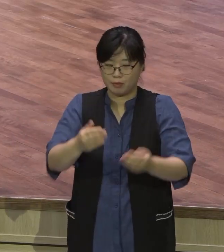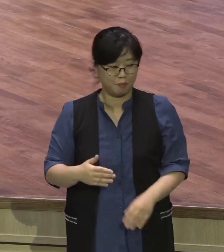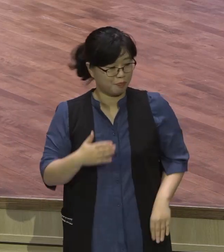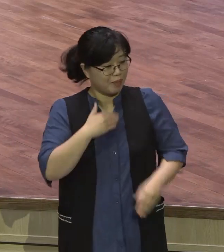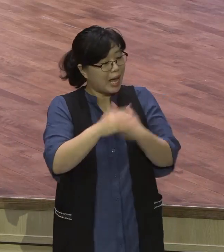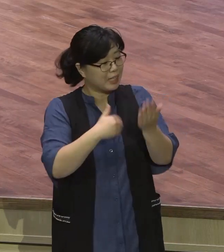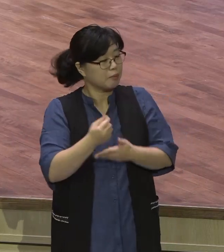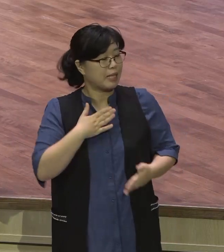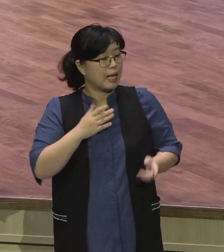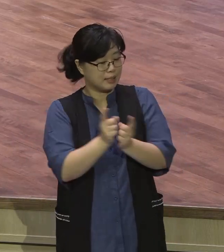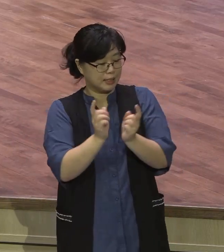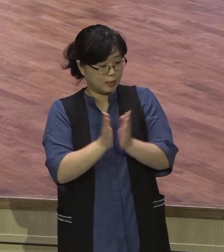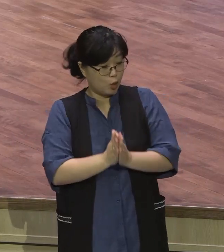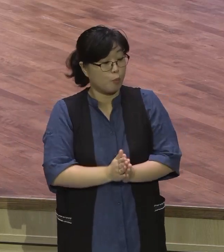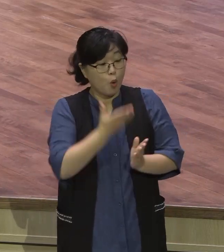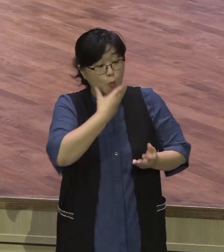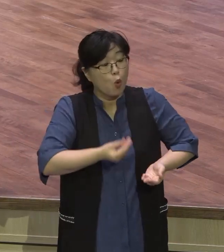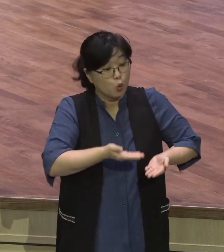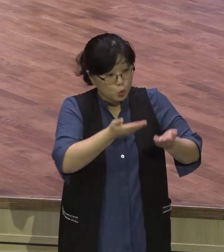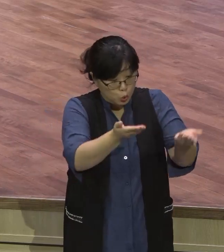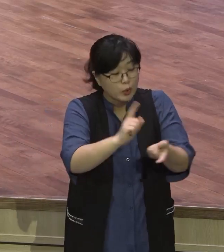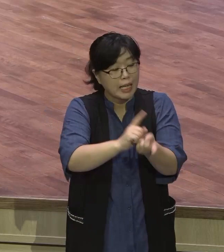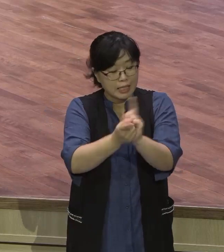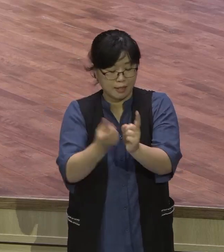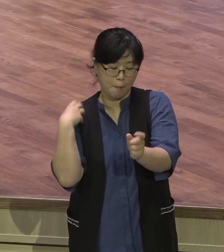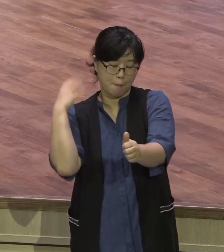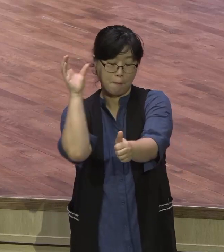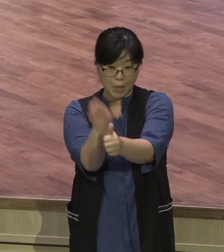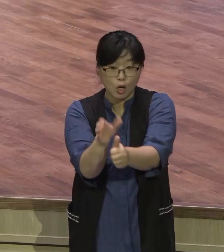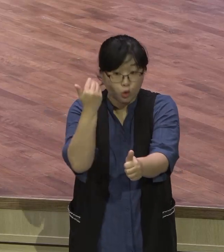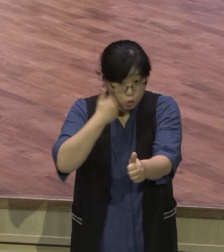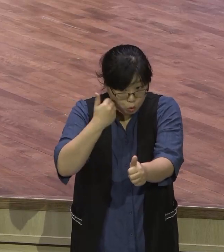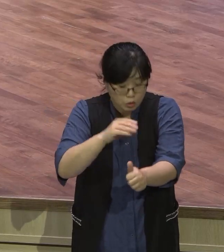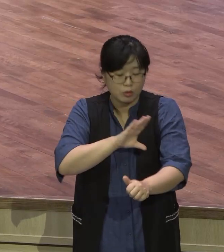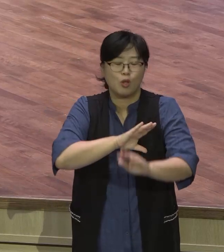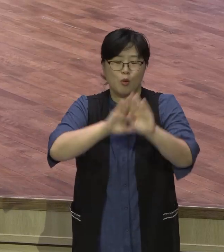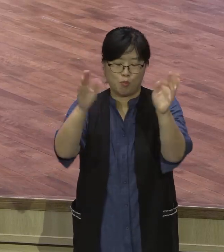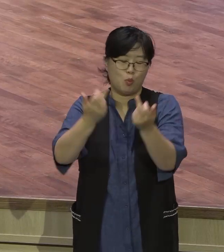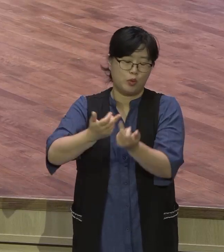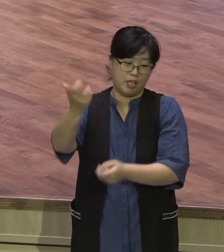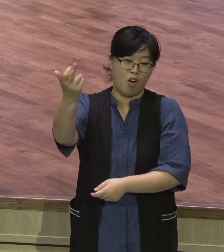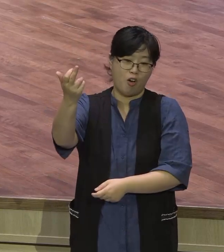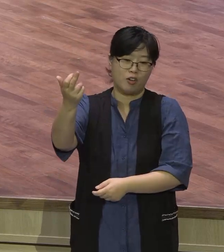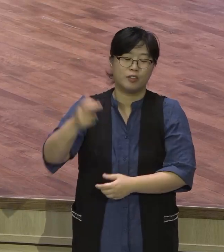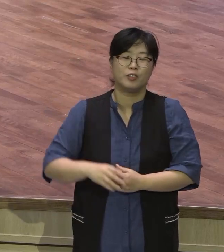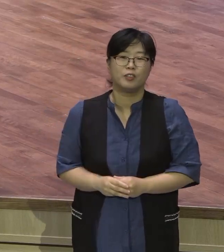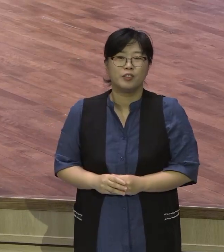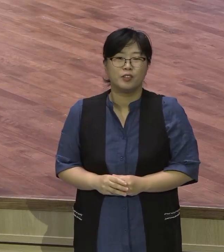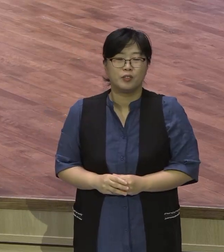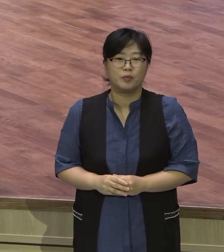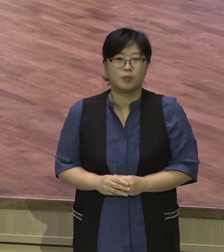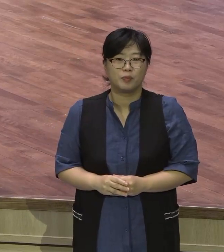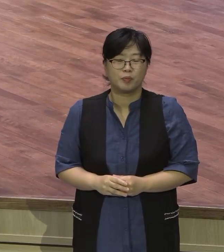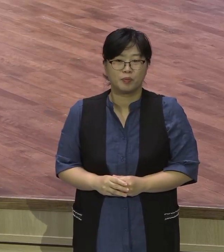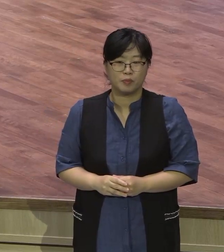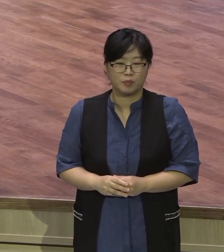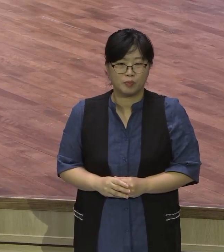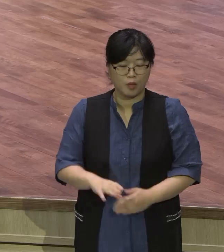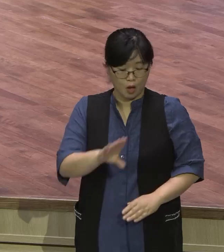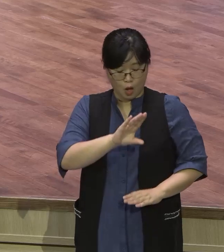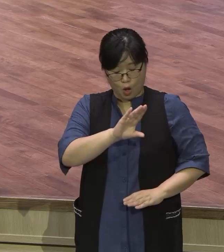이스라엘 백신들 축복해라. 하나님께서 복을 주시는 주체시고 제사장은 그 축복을 전하는 뭐요? 전달자